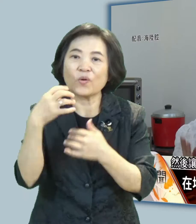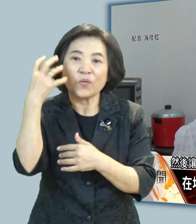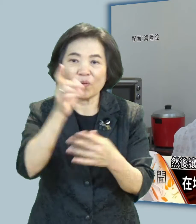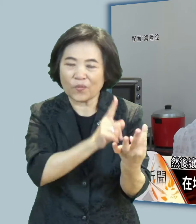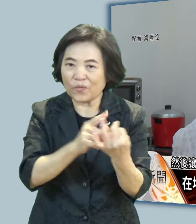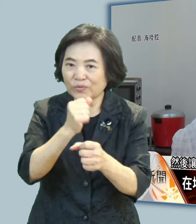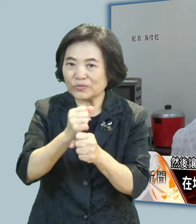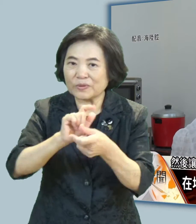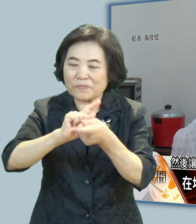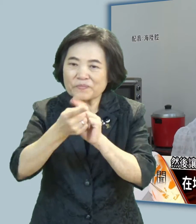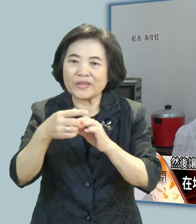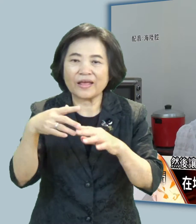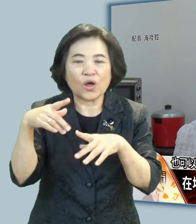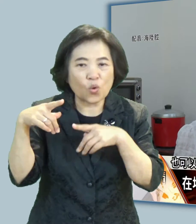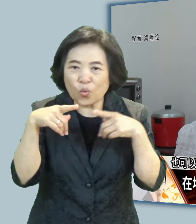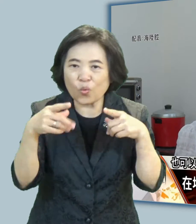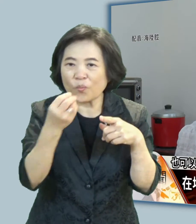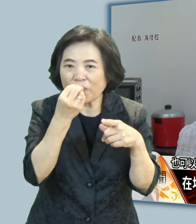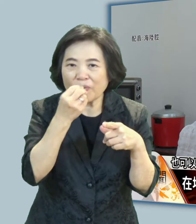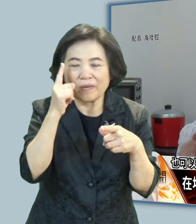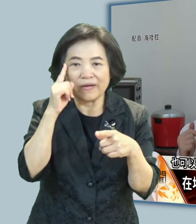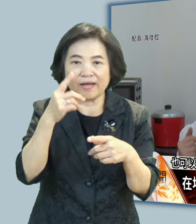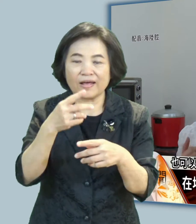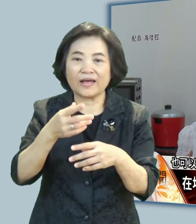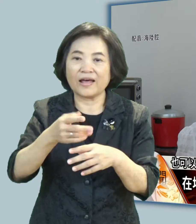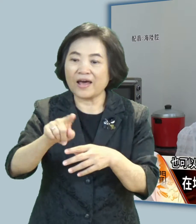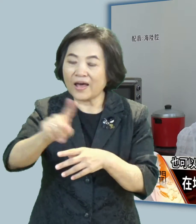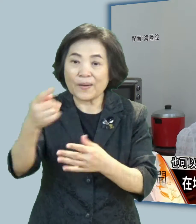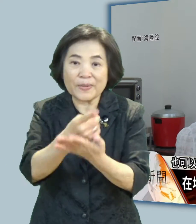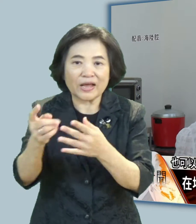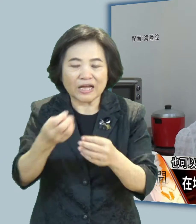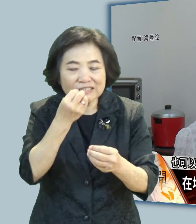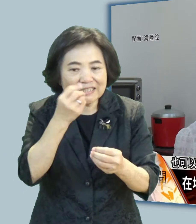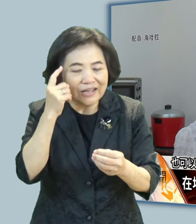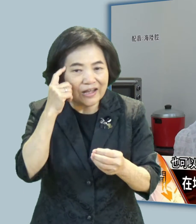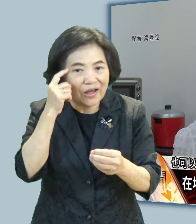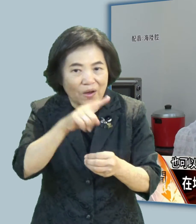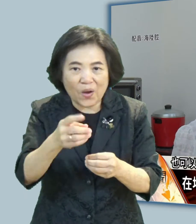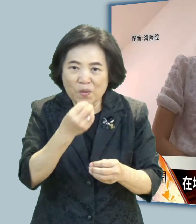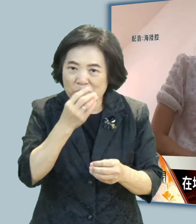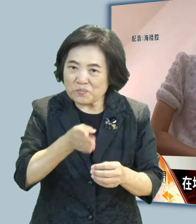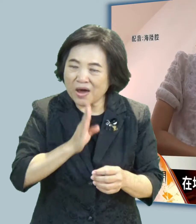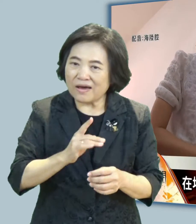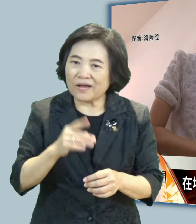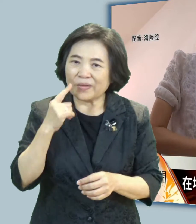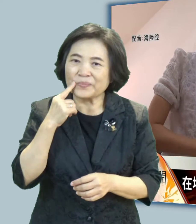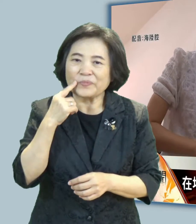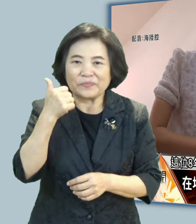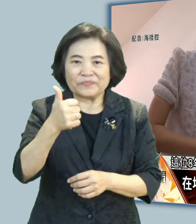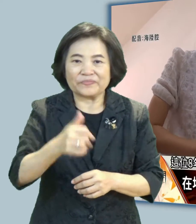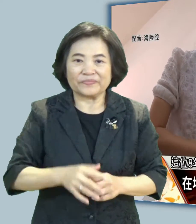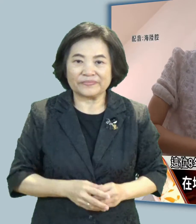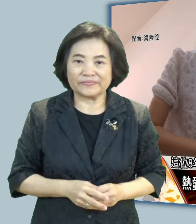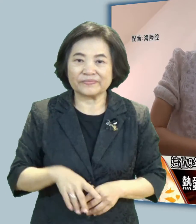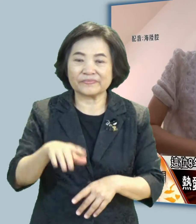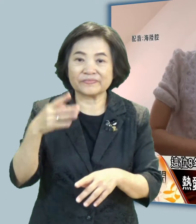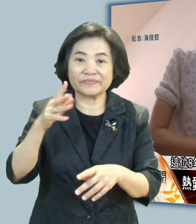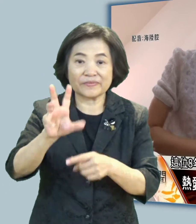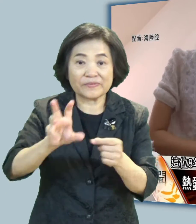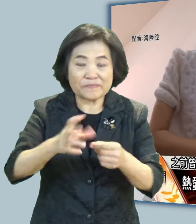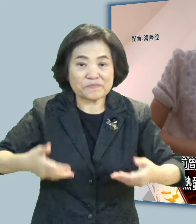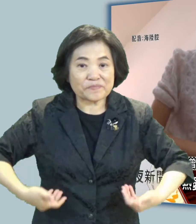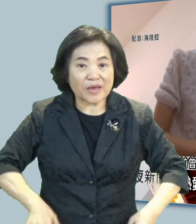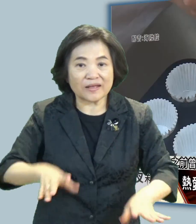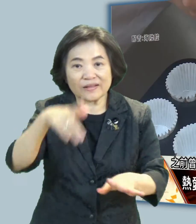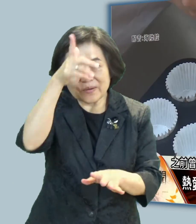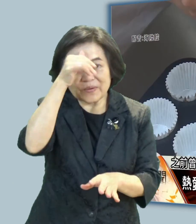后让游客在吃的时候也可以品尝到本身食材的鲜甜。 民国八十六年出世的丰桥区